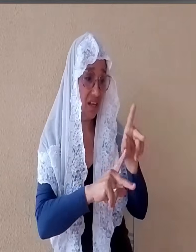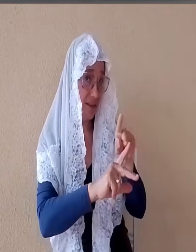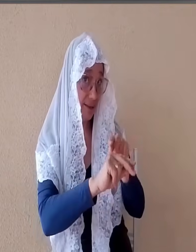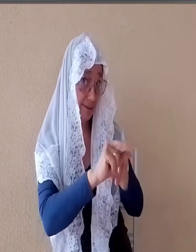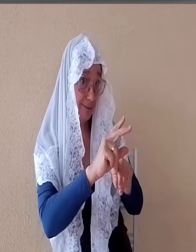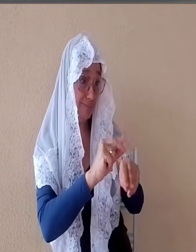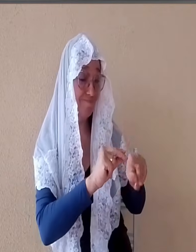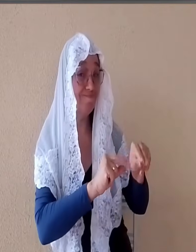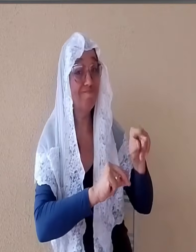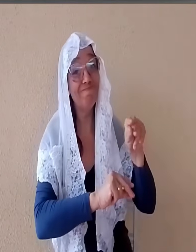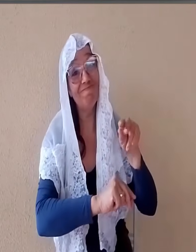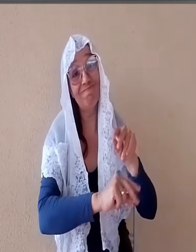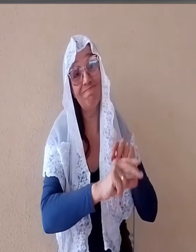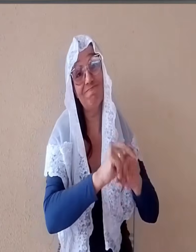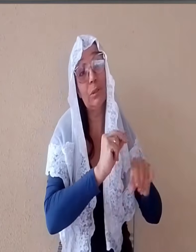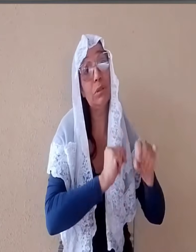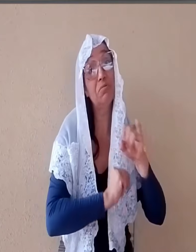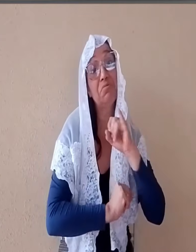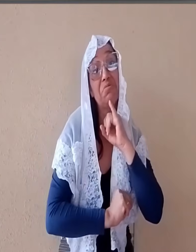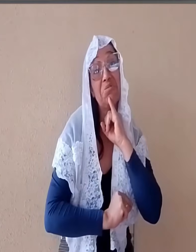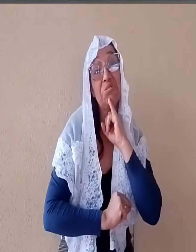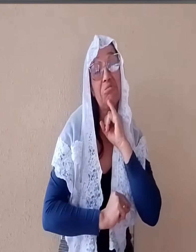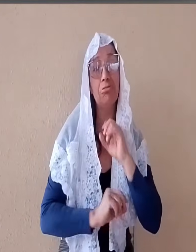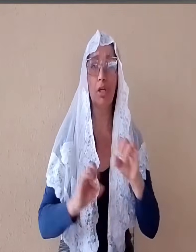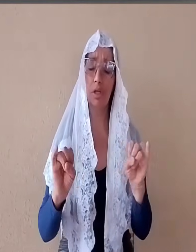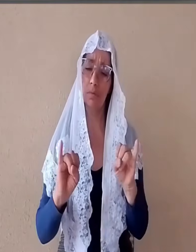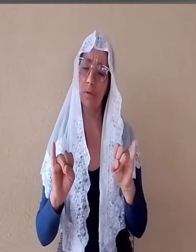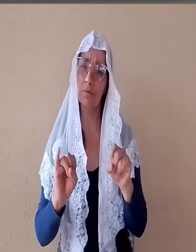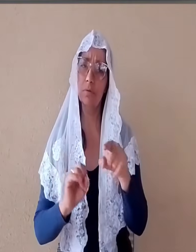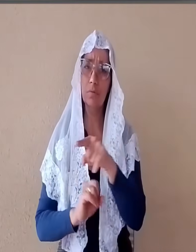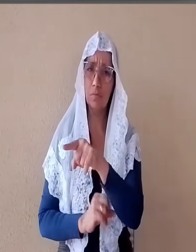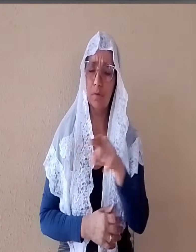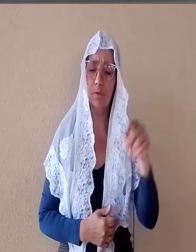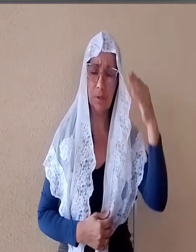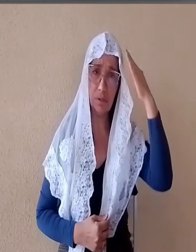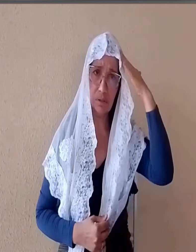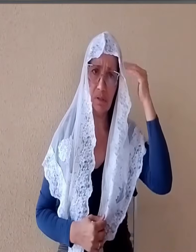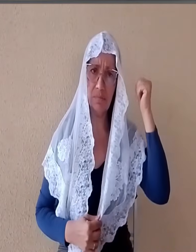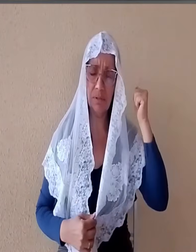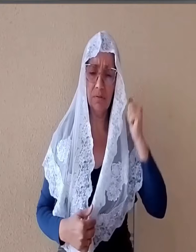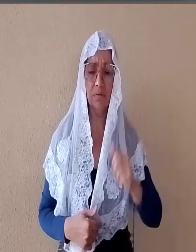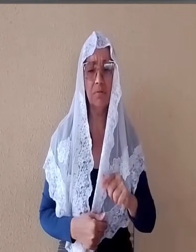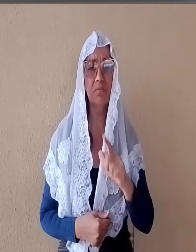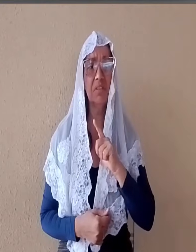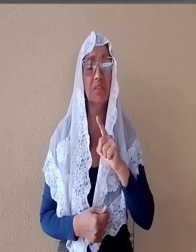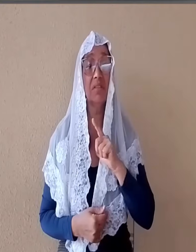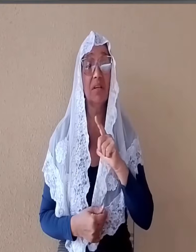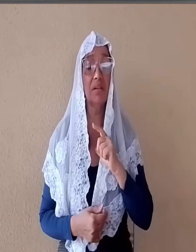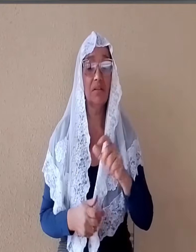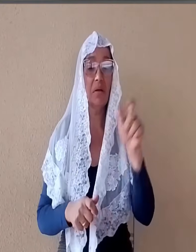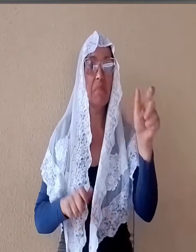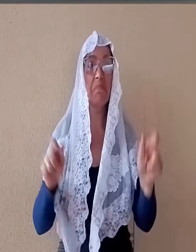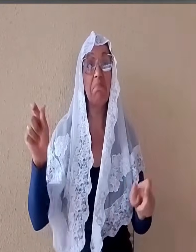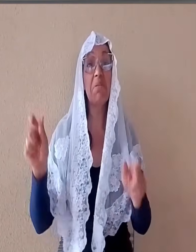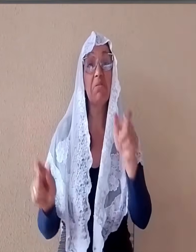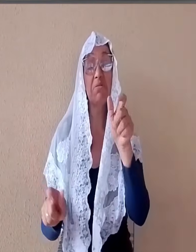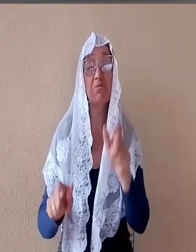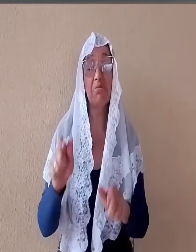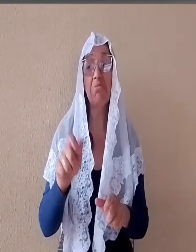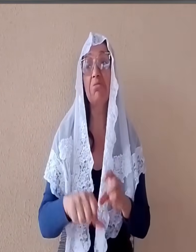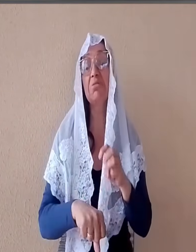uma mentira, irmãos, e os servos acreditam, porque é do ministério? Bendito é o nome do Senhor. Ali